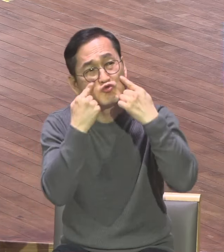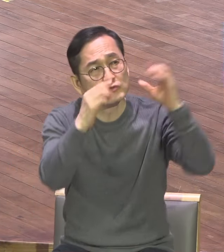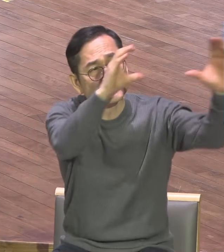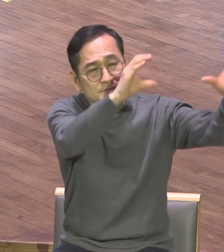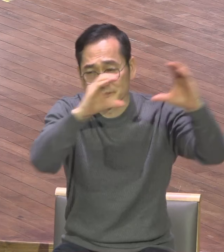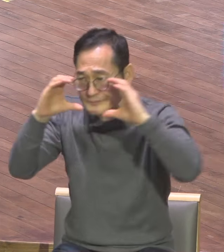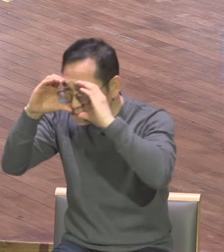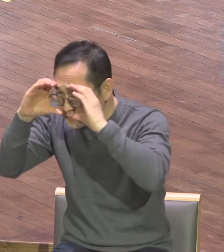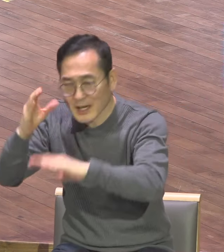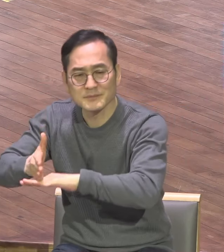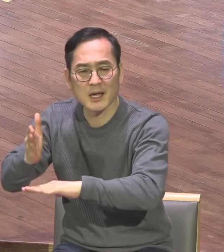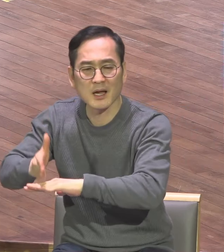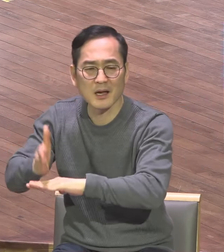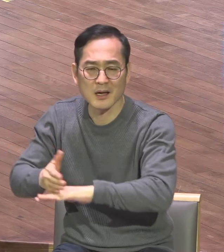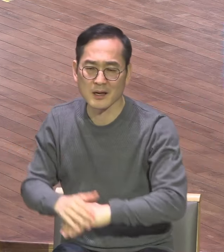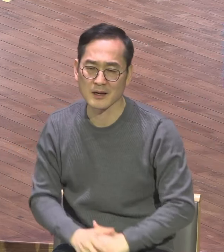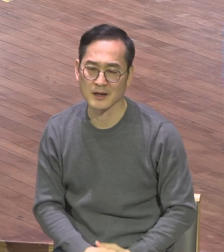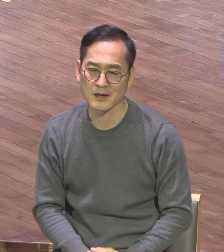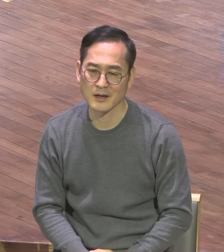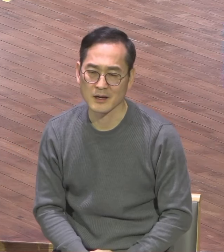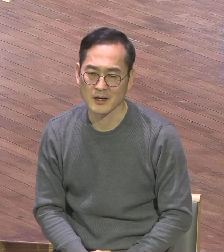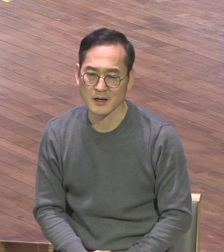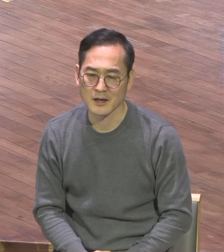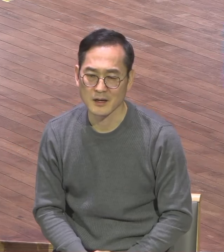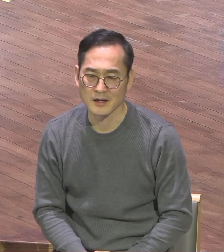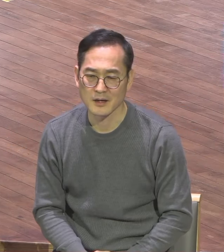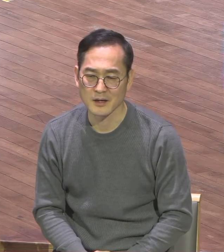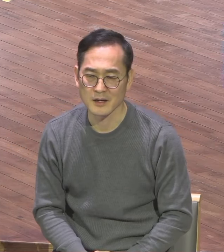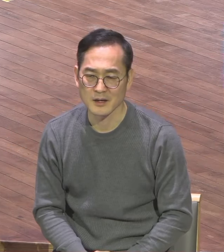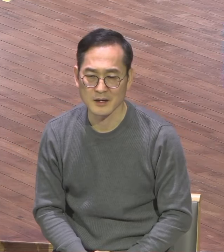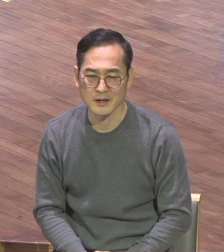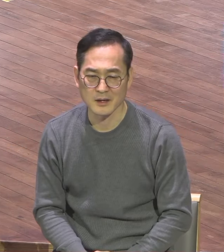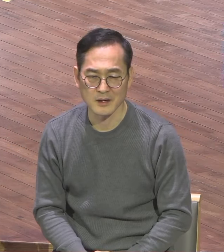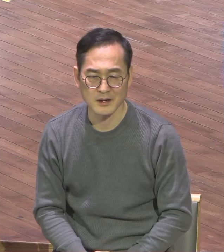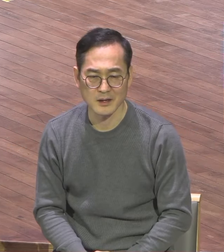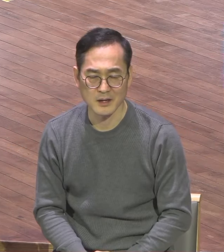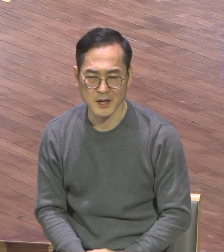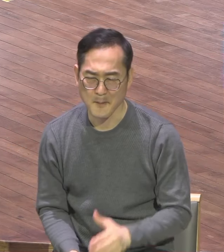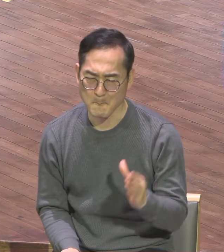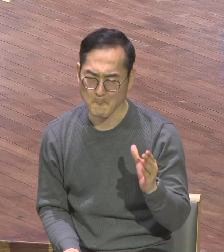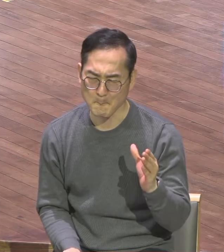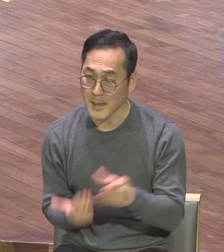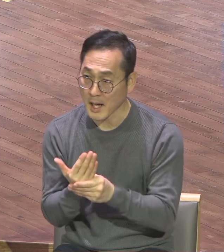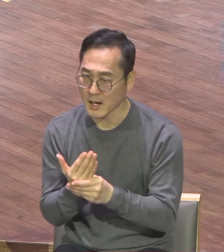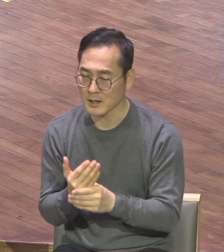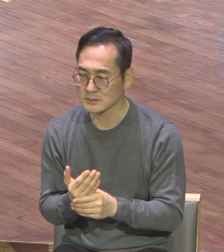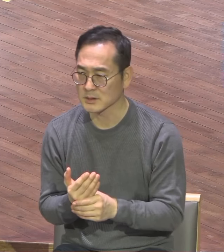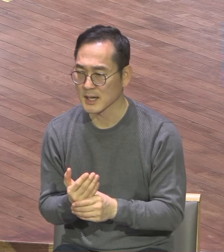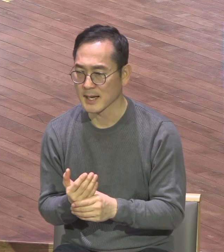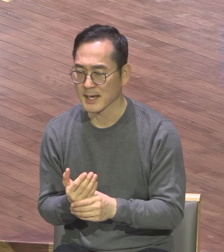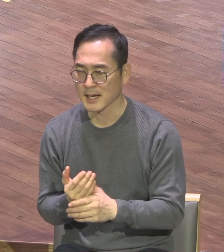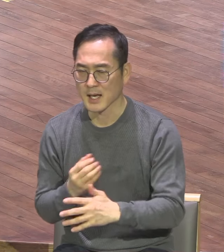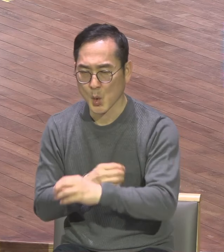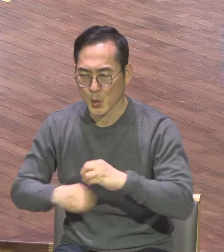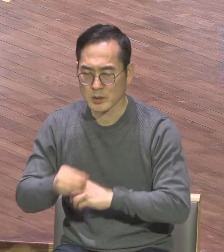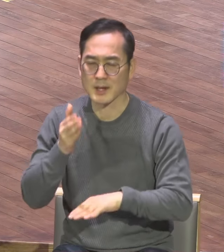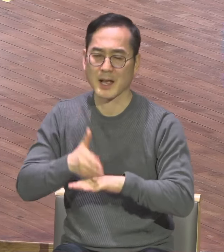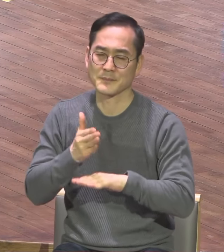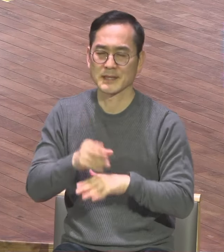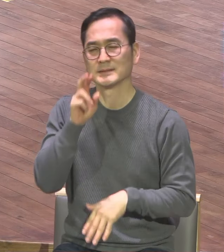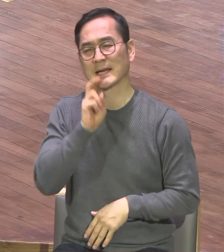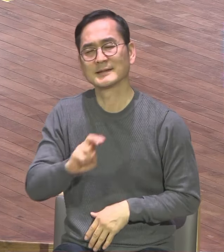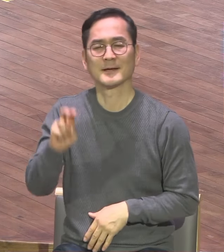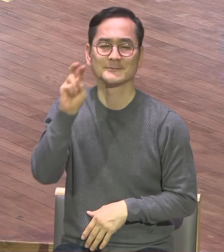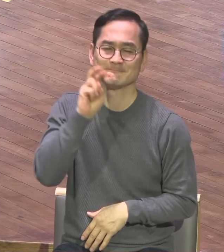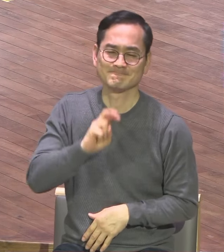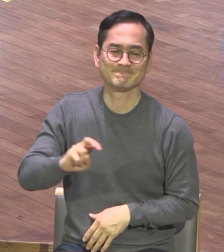생명의 위기를 계속 당하는 그런 상황 속에서 이걸 어떻게 바꿔버렸냐? 감사와 찬양으로